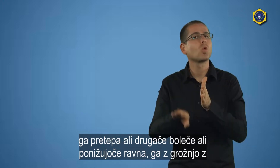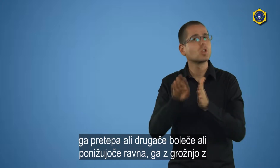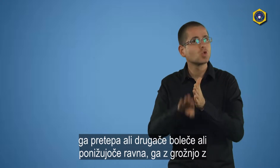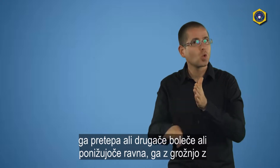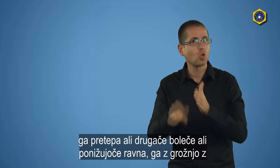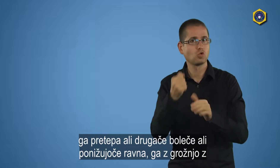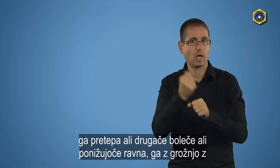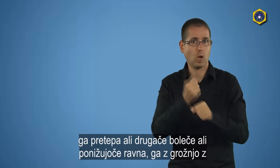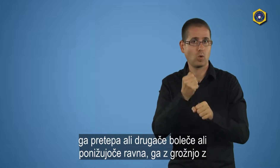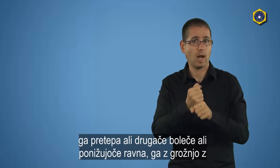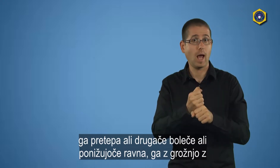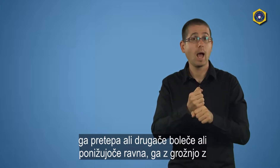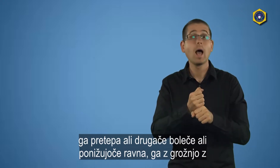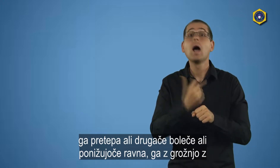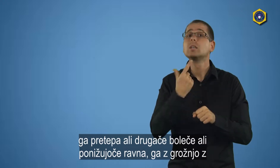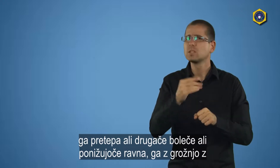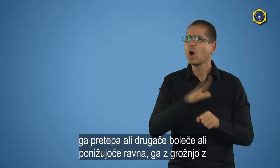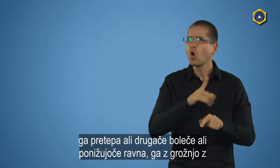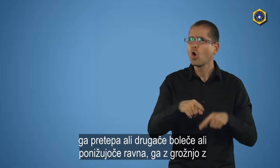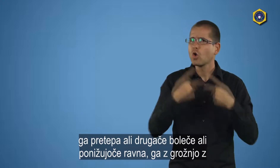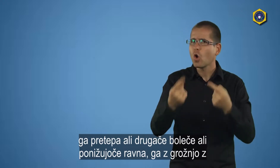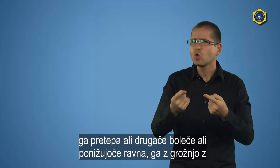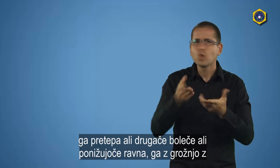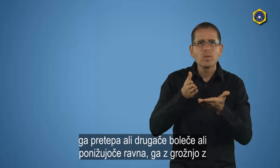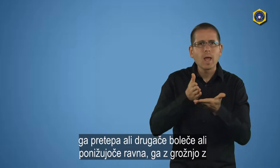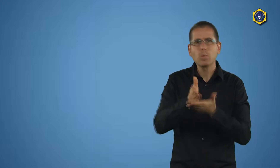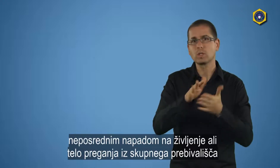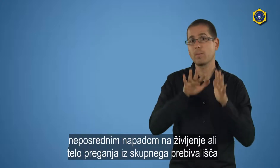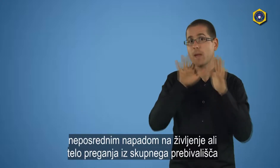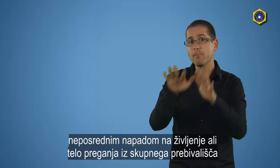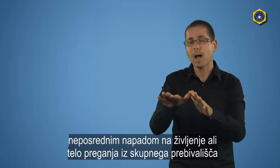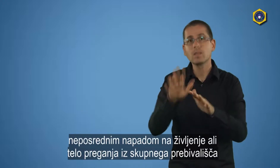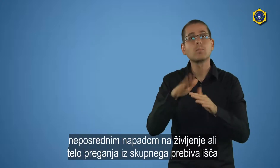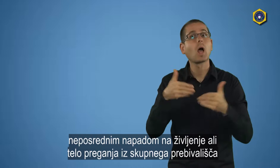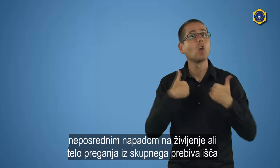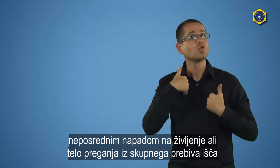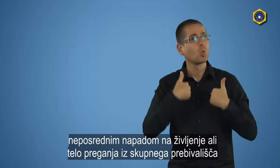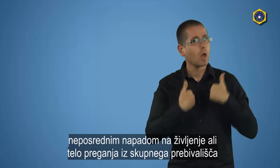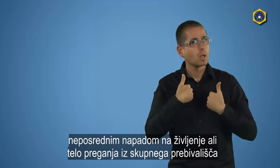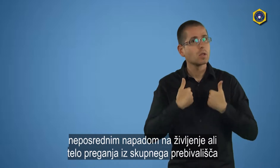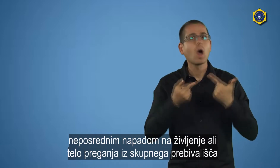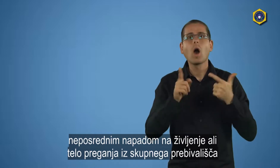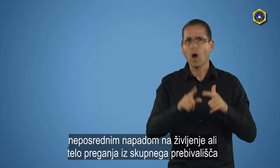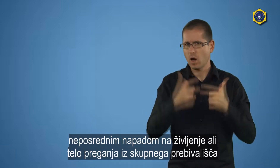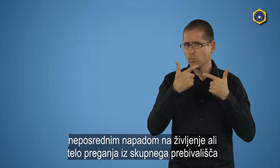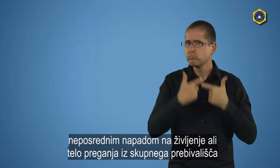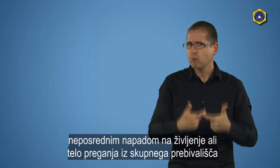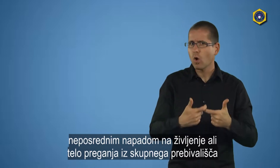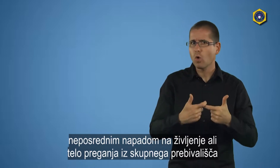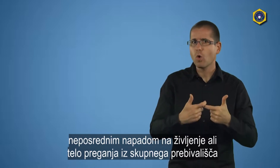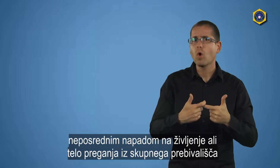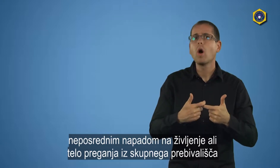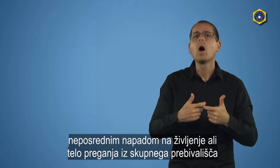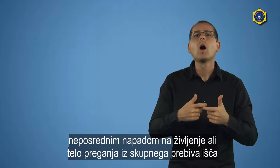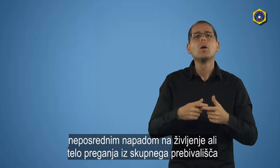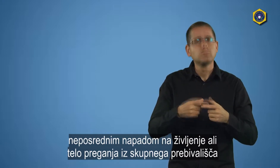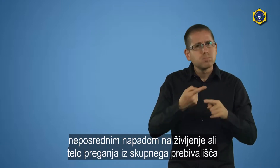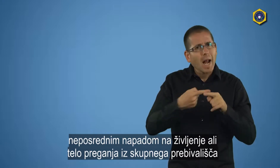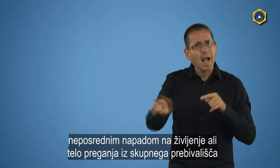ravna, ga z grožnjo z neposrednim napadom na življenje ali telo preganja iz skupnega prebivališča